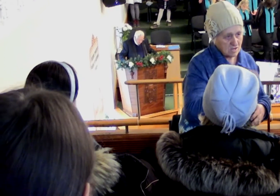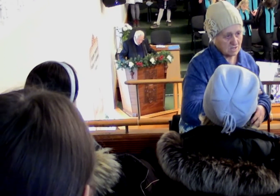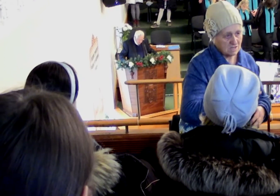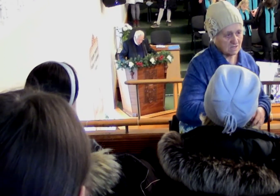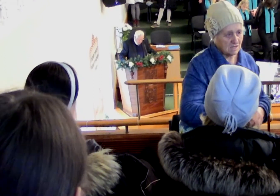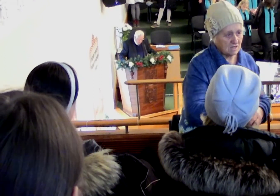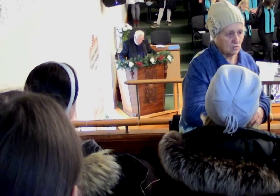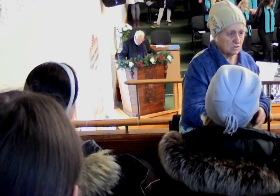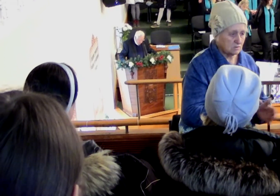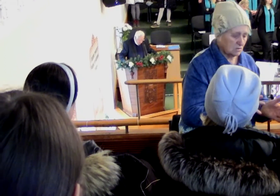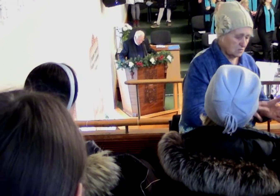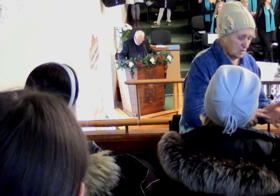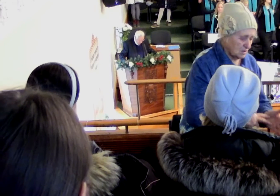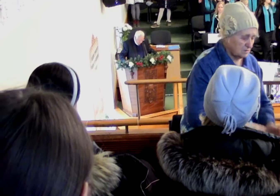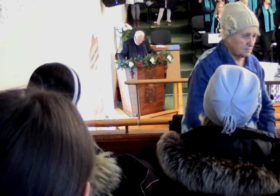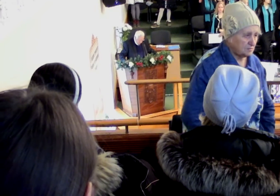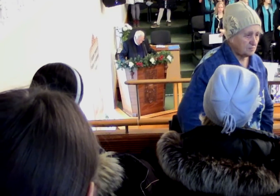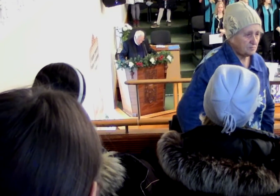и Дух Святой. Аминь.